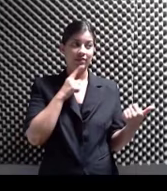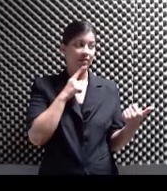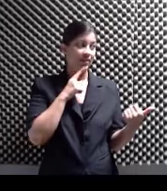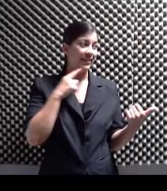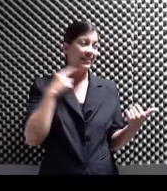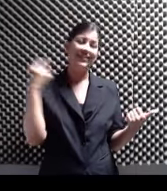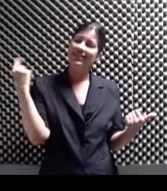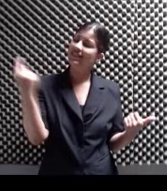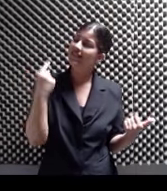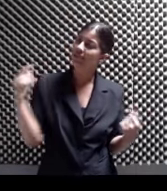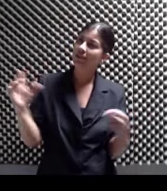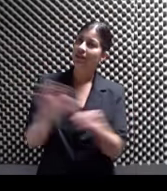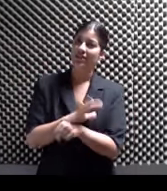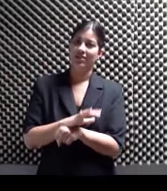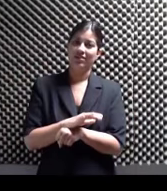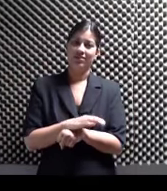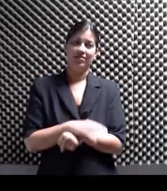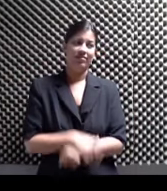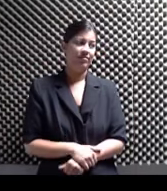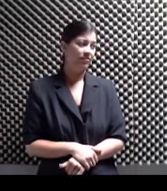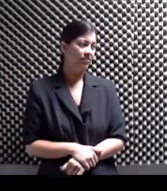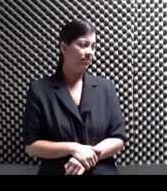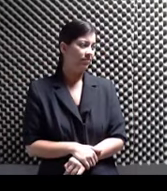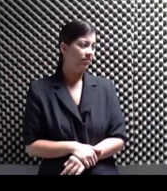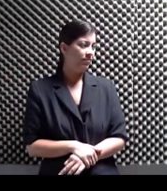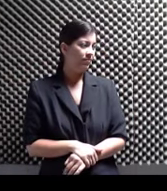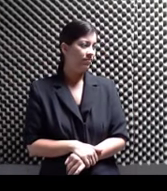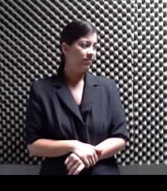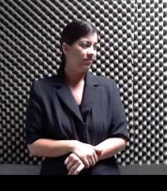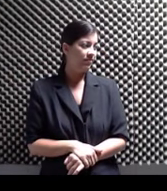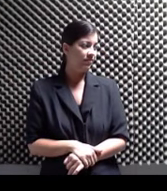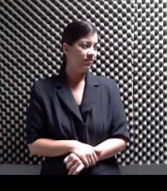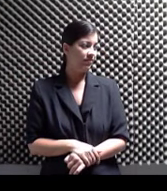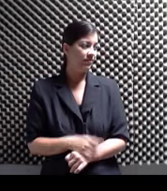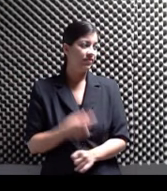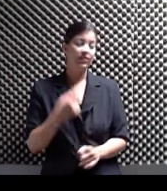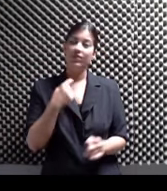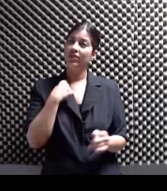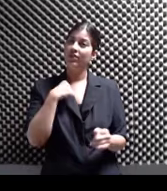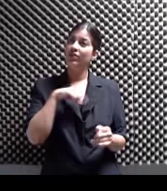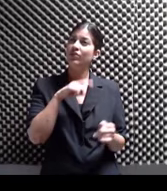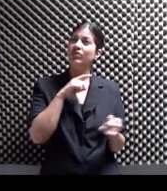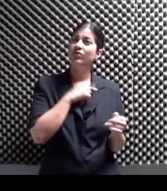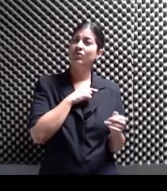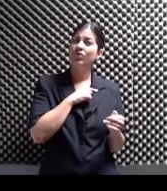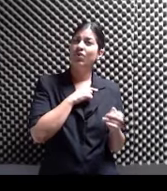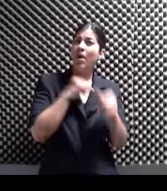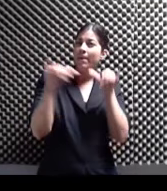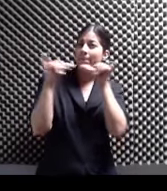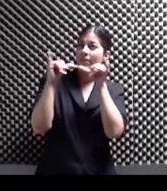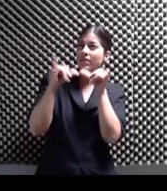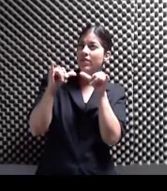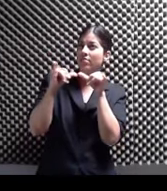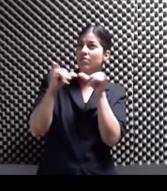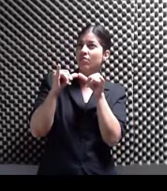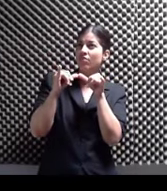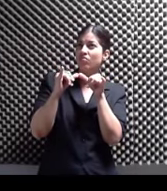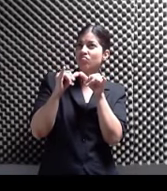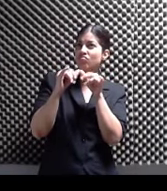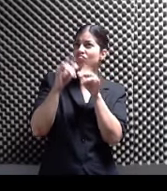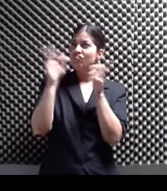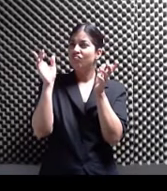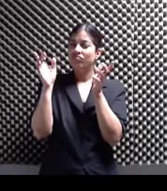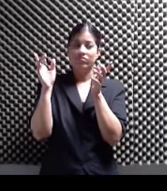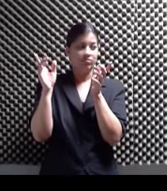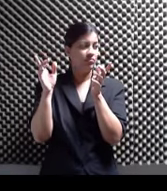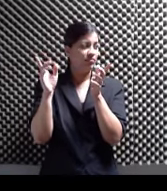Nosotros le damos esa sombra que con la cual pues, nos guiamos en estos periodos y pues medimos, ¿no? El tiempo es una invención en